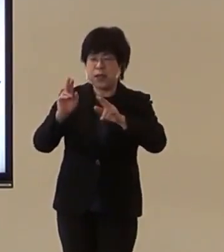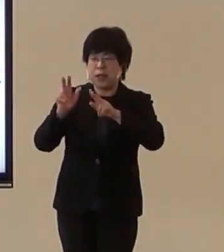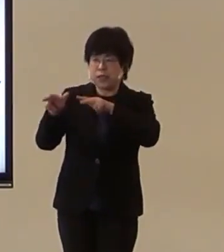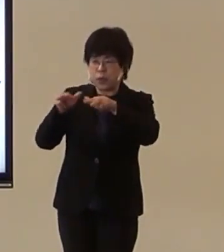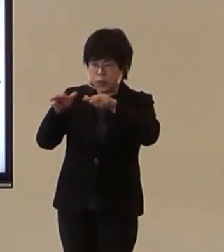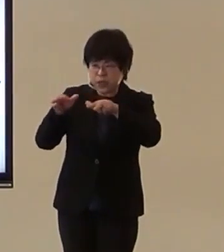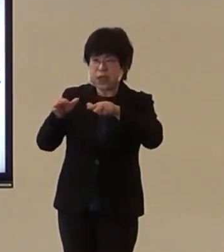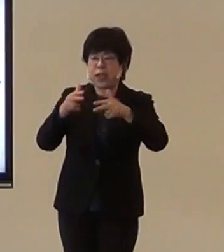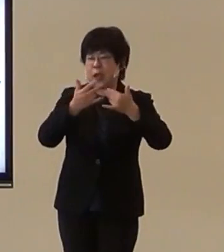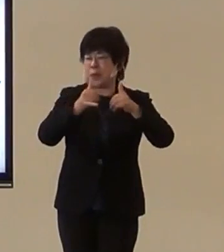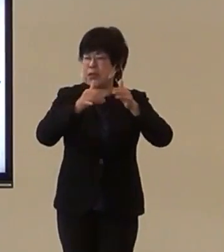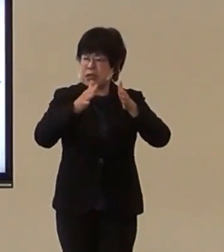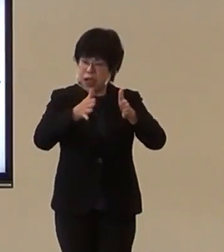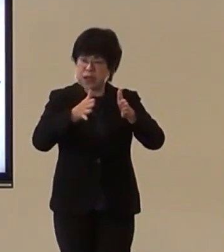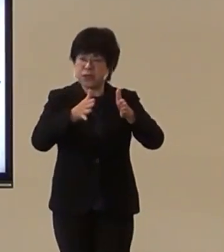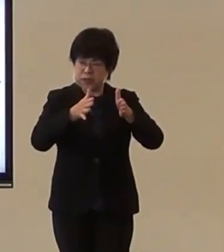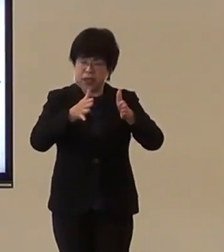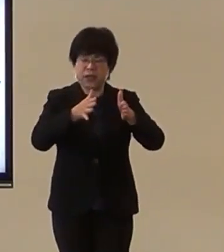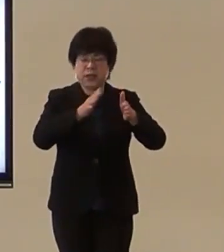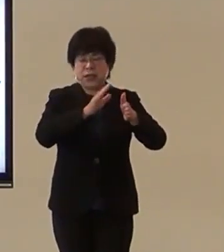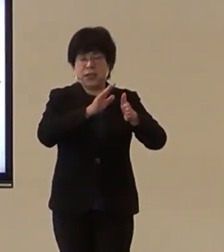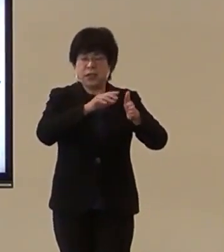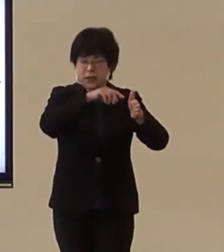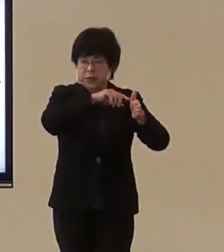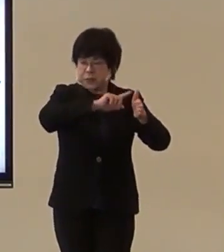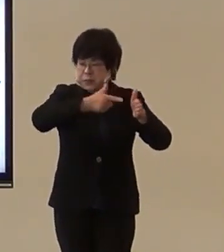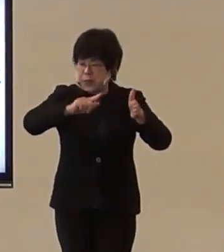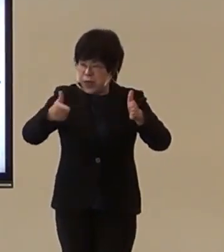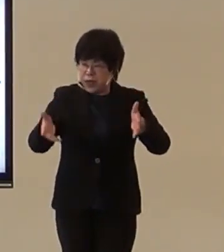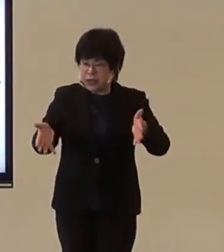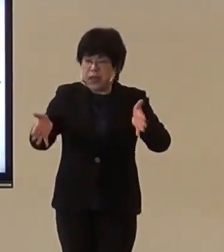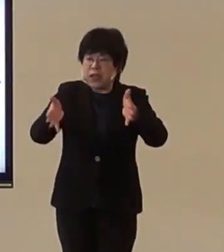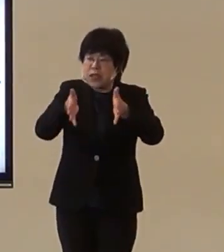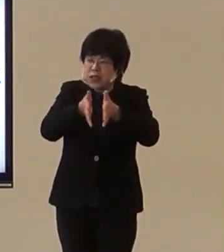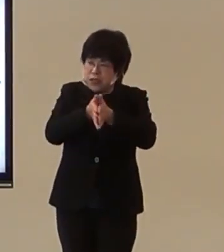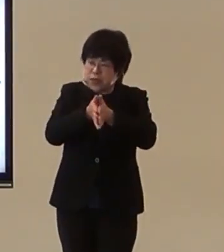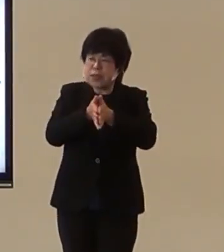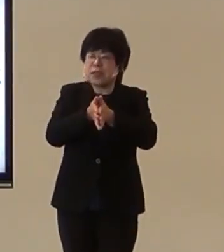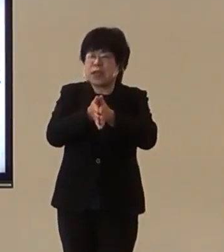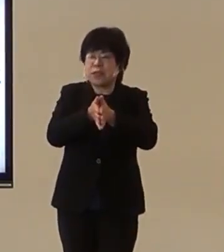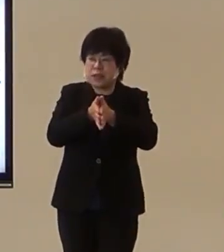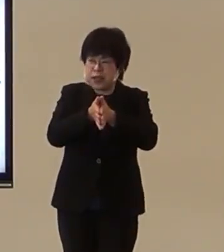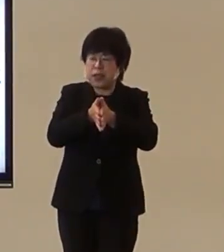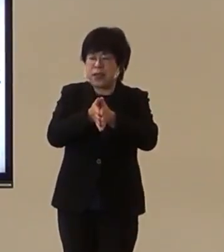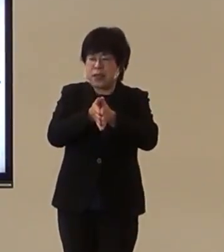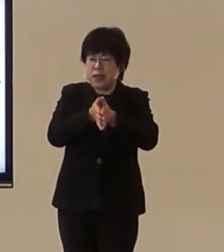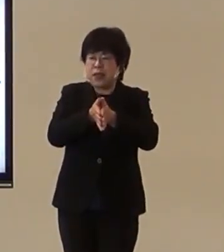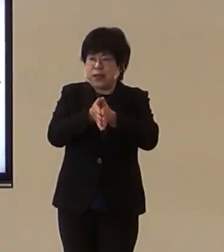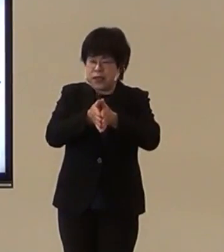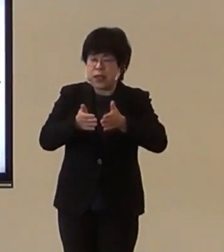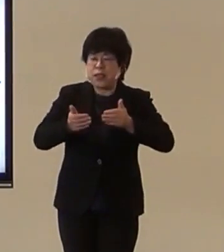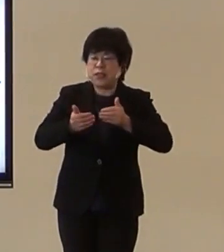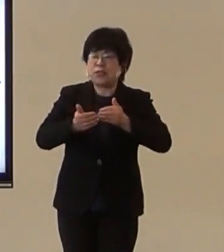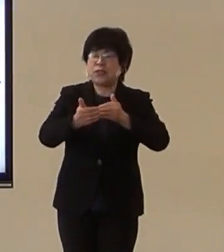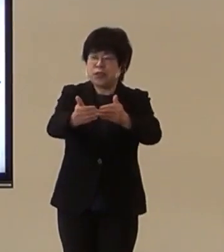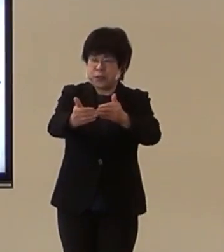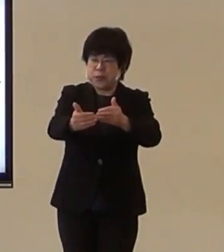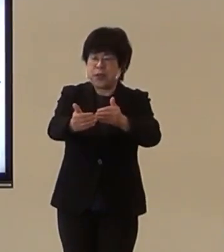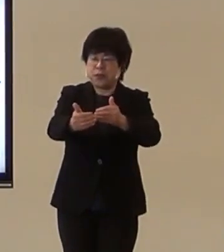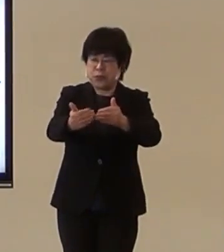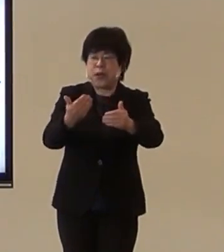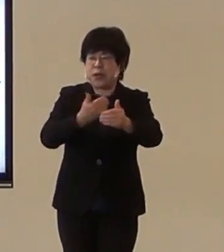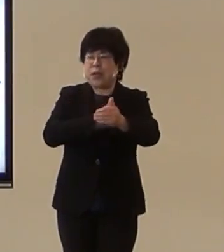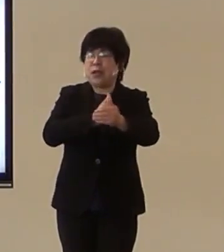種スタイルはですね、しっかりと何て言いますか、遂行できるものだというふうに職員